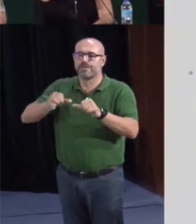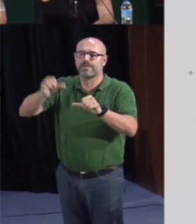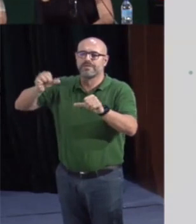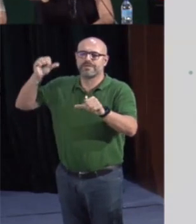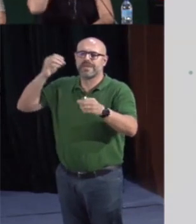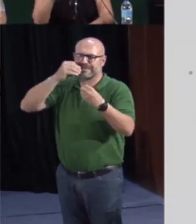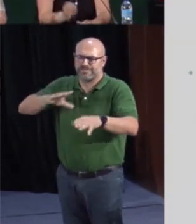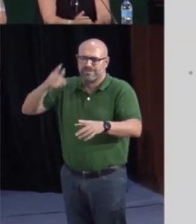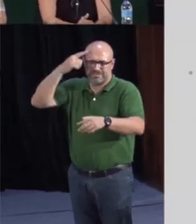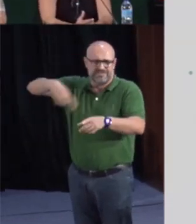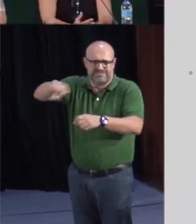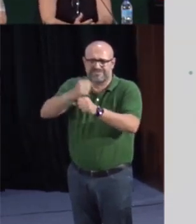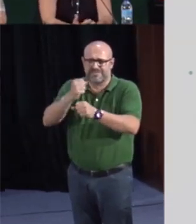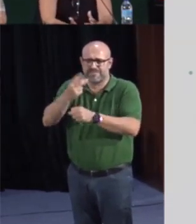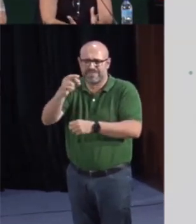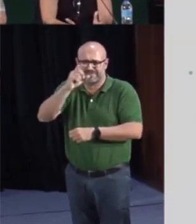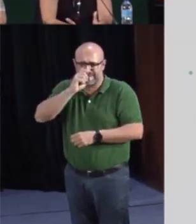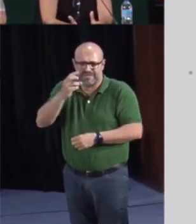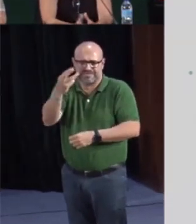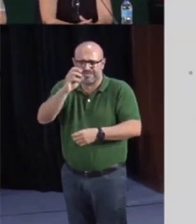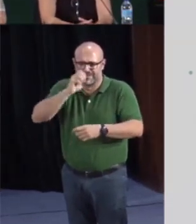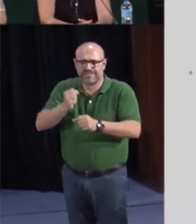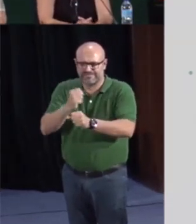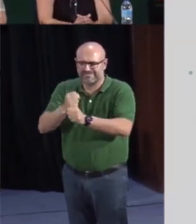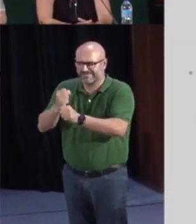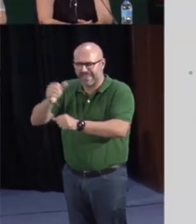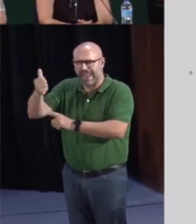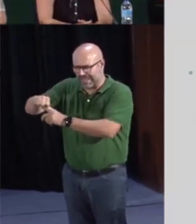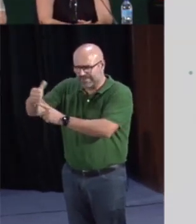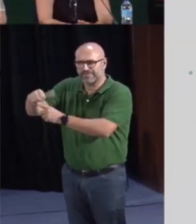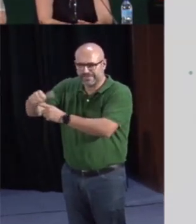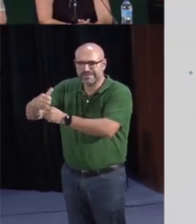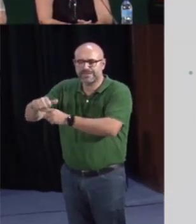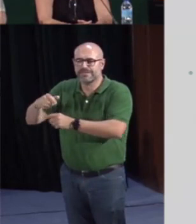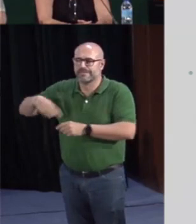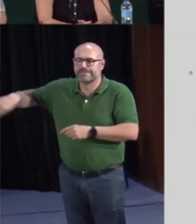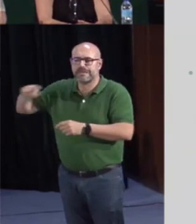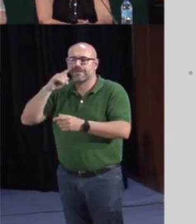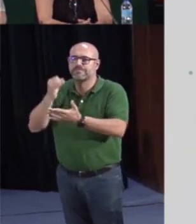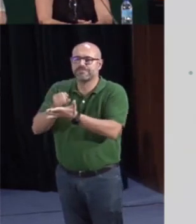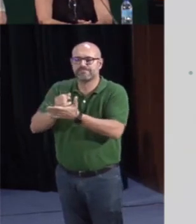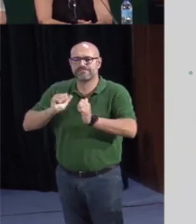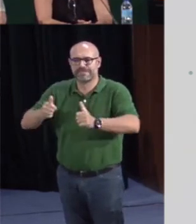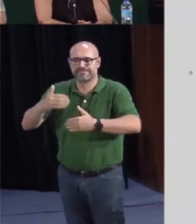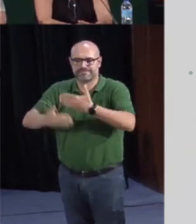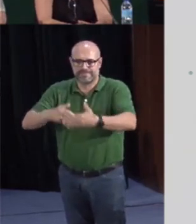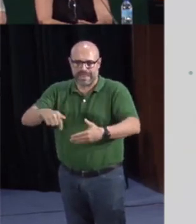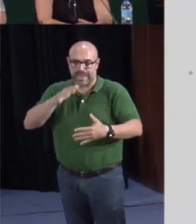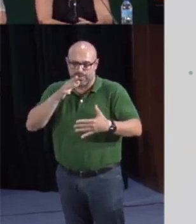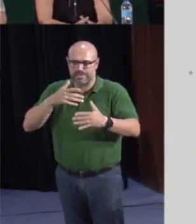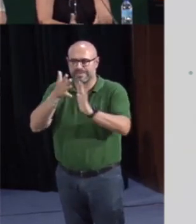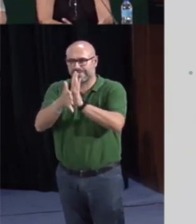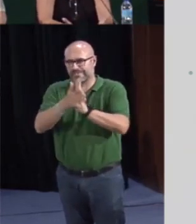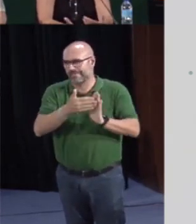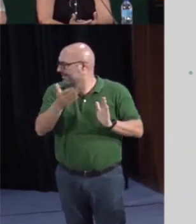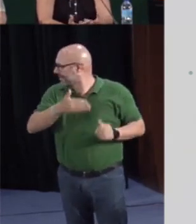el modelo de examen del nivel A1, según la propuesta del Marco Común Europeo de Referencia de las Lenguas.